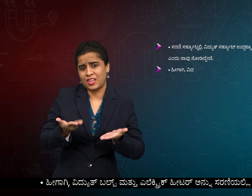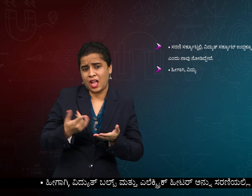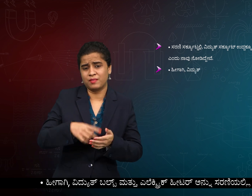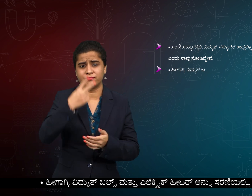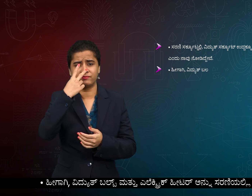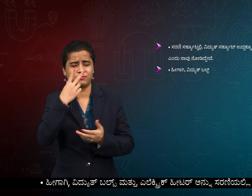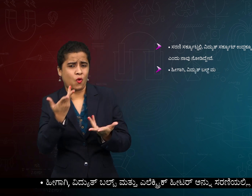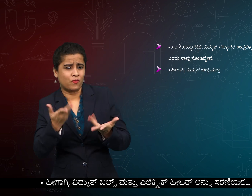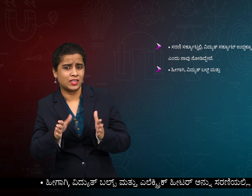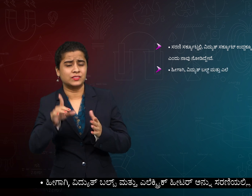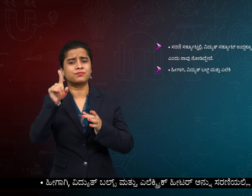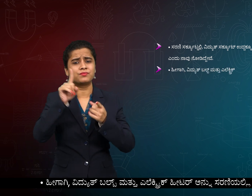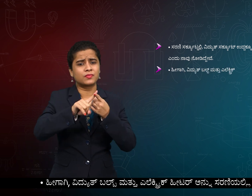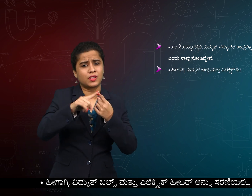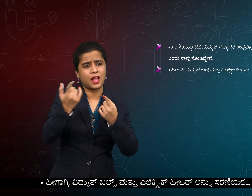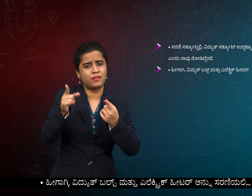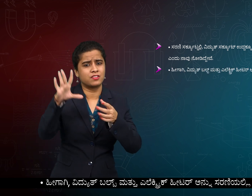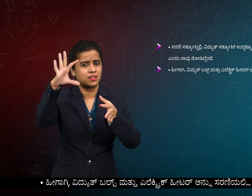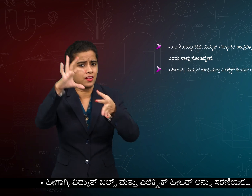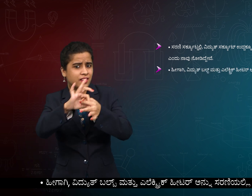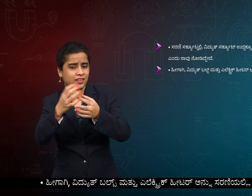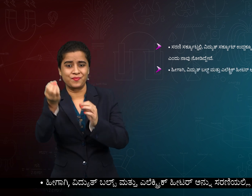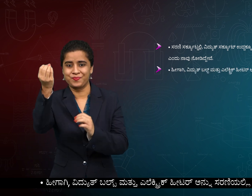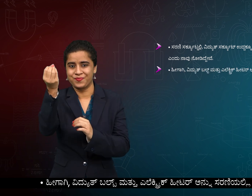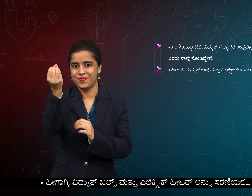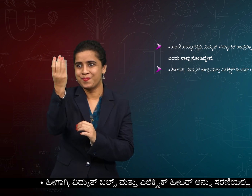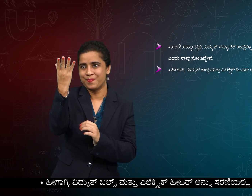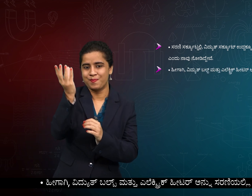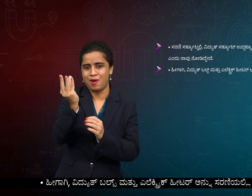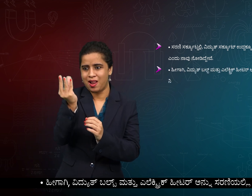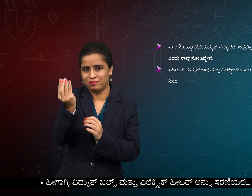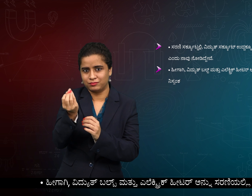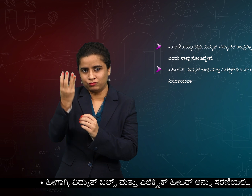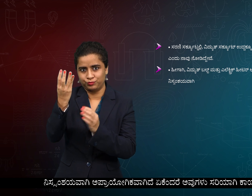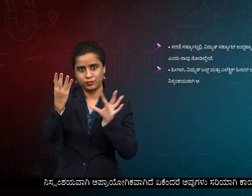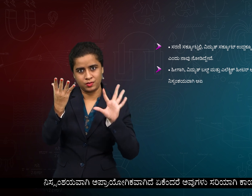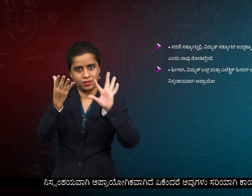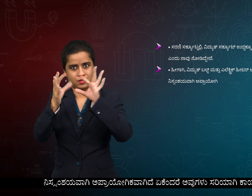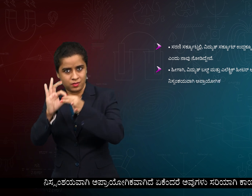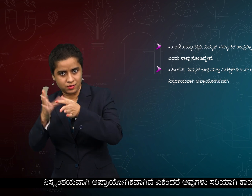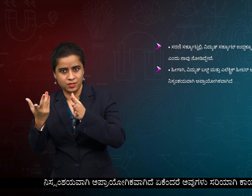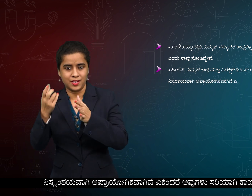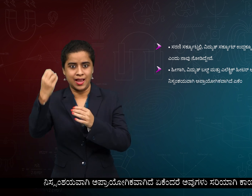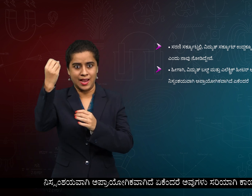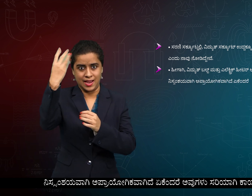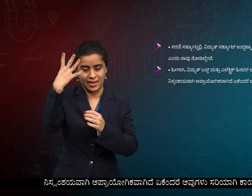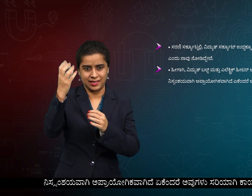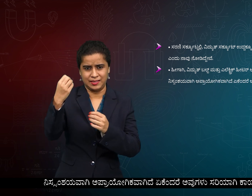ಹೀಗಾಗಿ ವಿದ್ಯುತ್ ಬಲ್ಬ್ ಮತ್ತು ಎಲೆಕ್ಟ್ರಿಕ್ ಹೀಟರ್ ಅನ್ನು ಸರಣಿಯಲ್ಲಿ ಸಂಪರ್ಕಿಸುವುದು